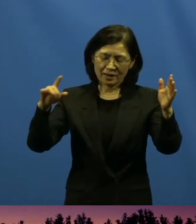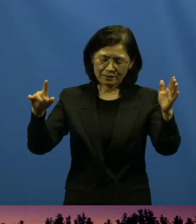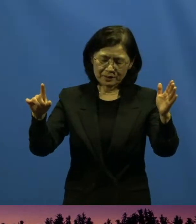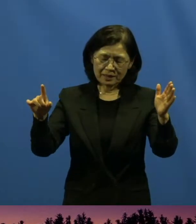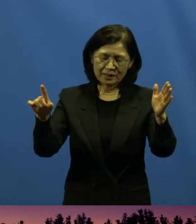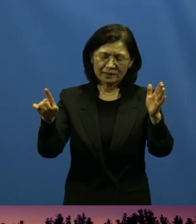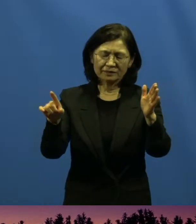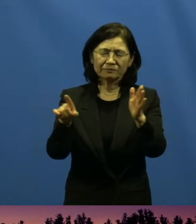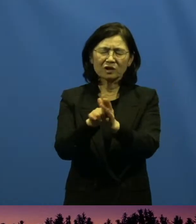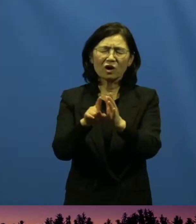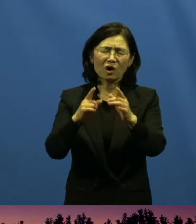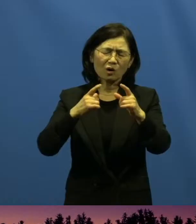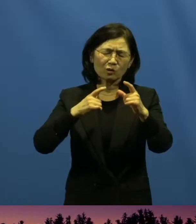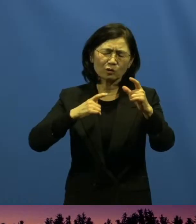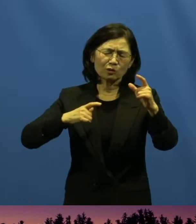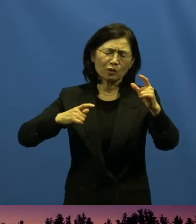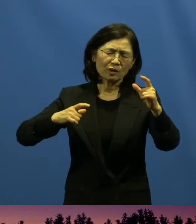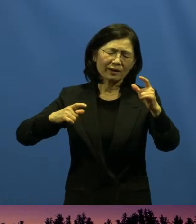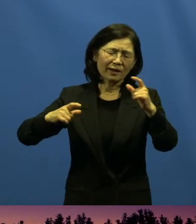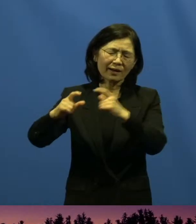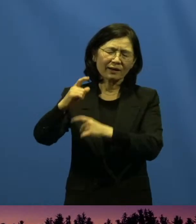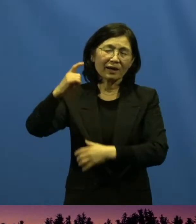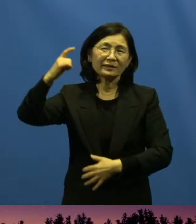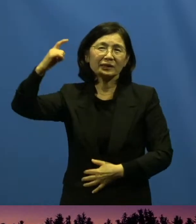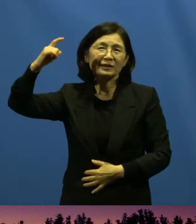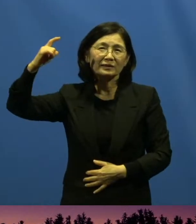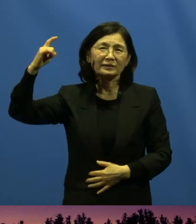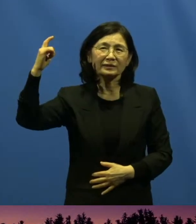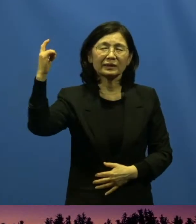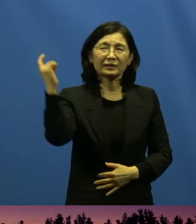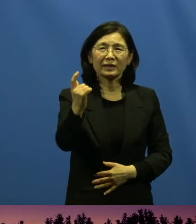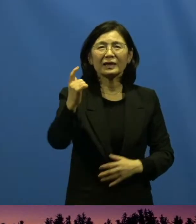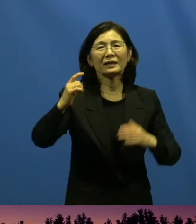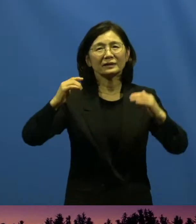나의 믿음 더욱 강하게